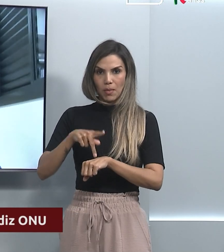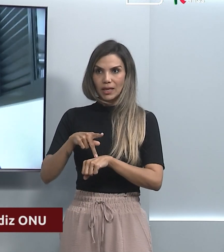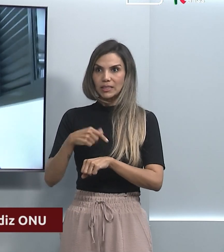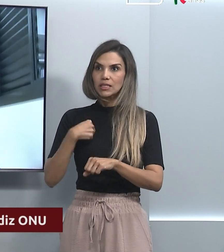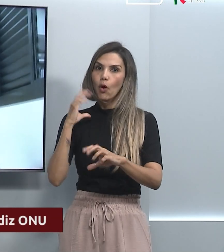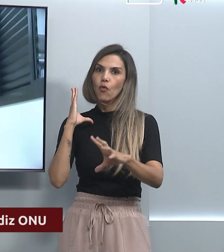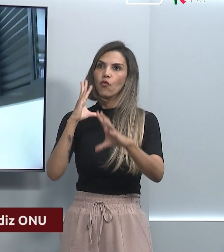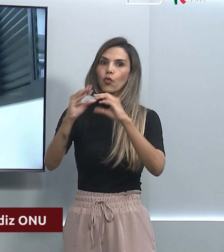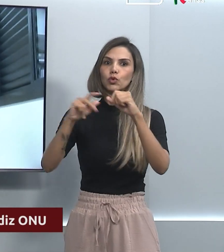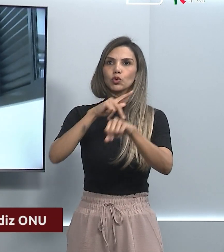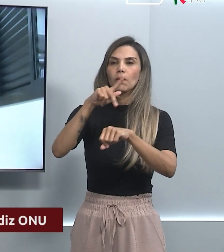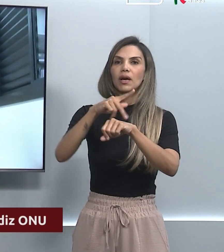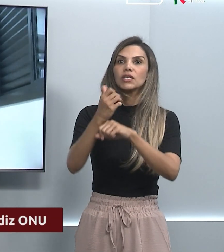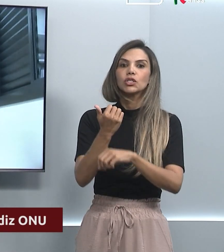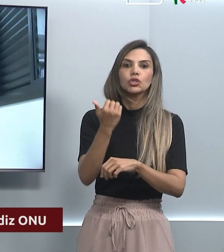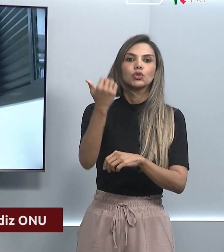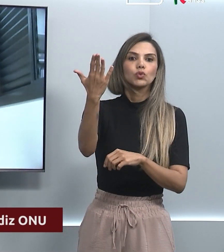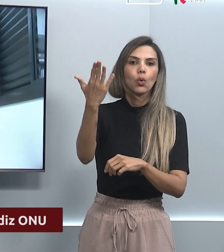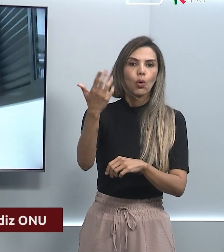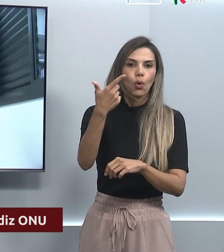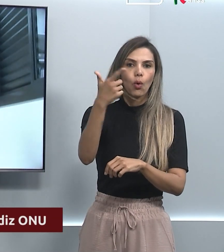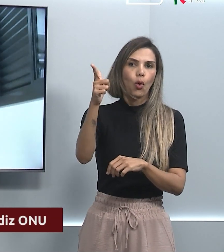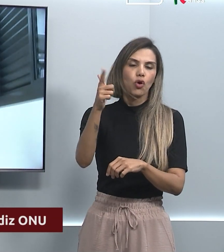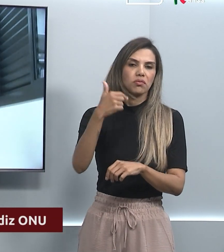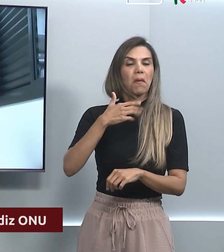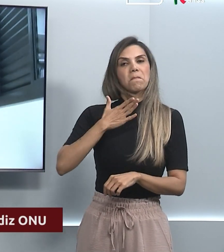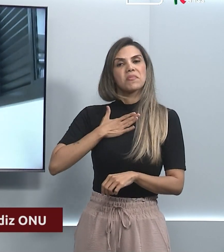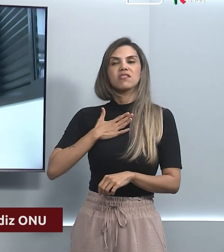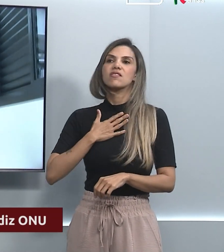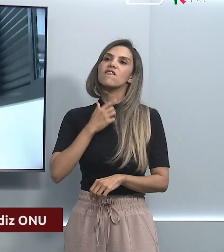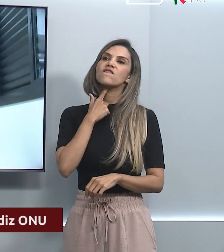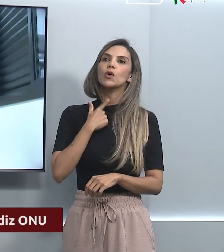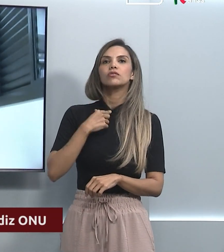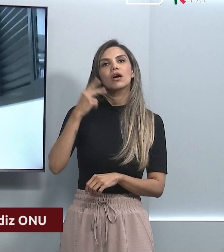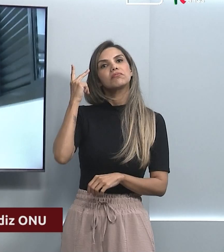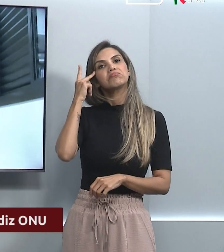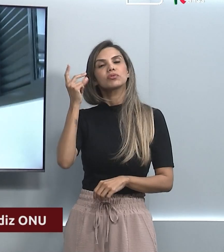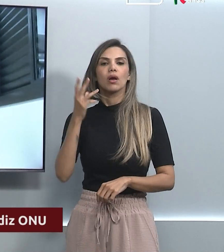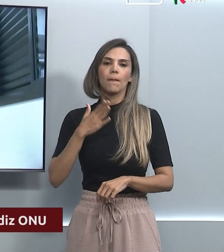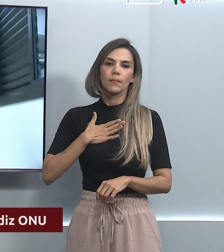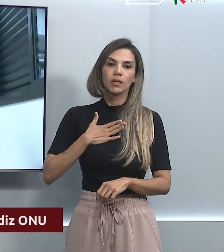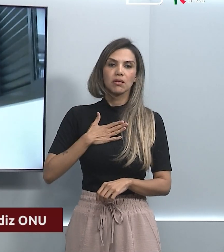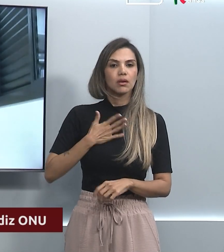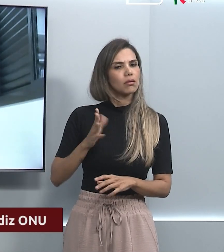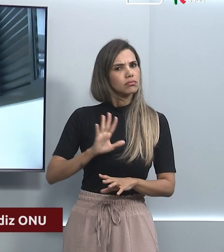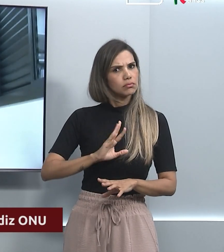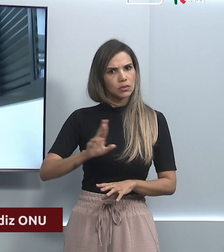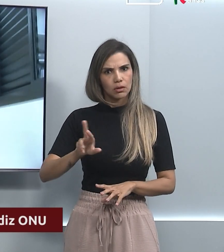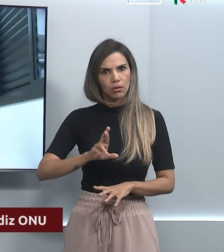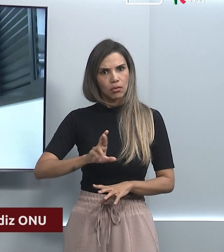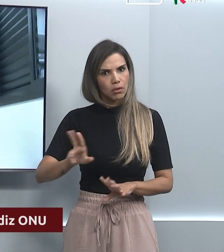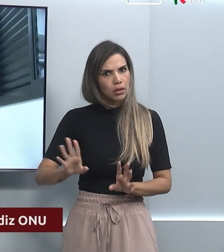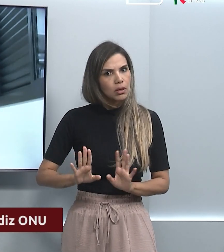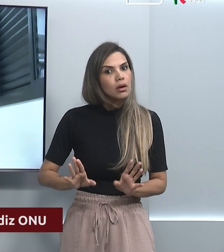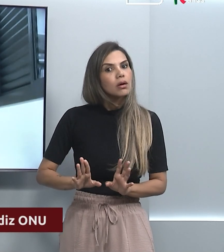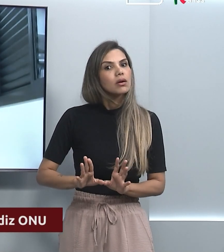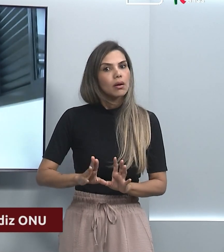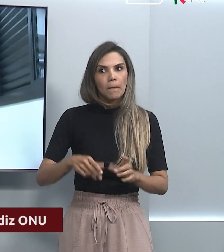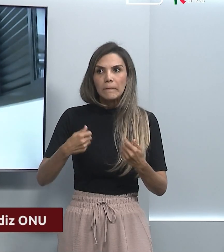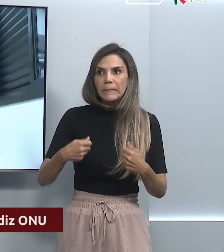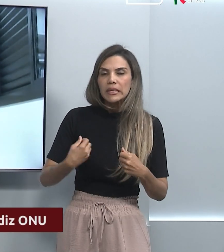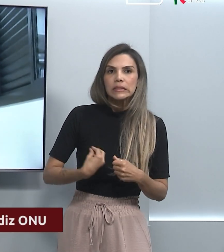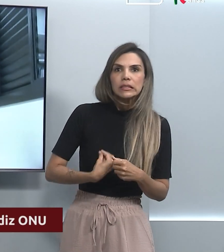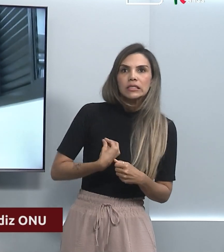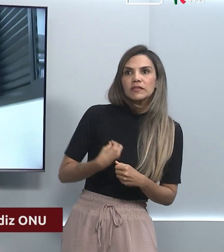suas cidades porque elas simplesmente querem, ou por questões econômicas simplesmente, mas elas saem porque, de fato, a vida